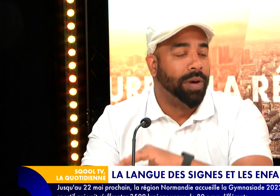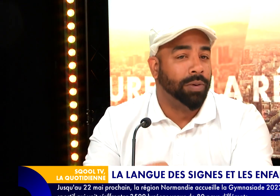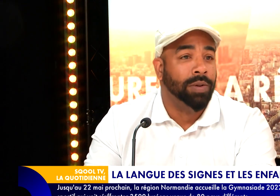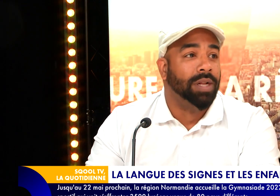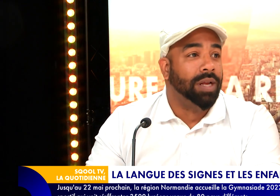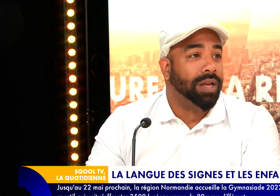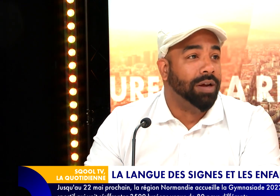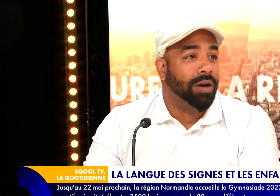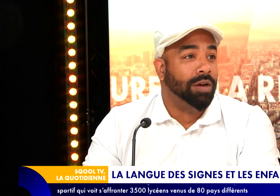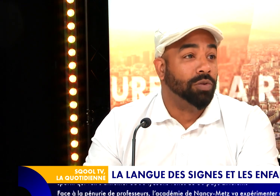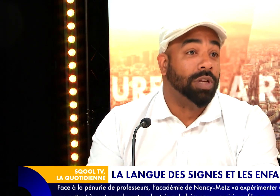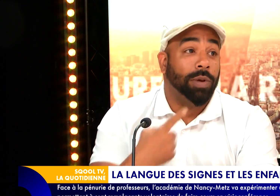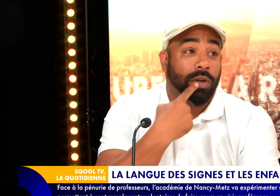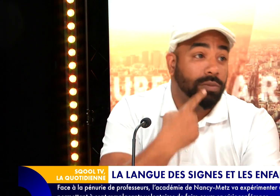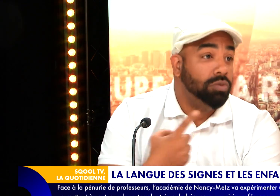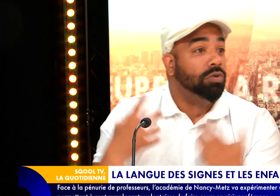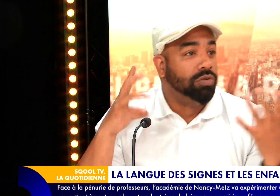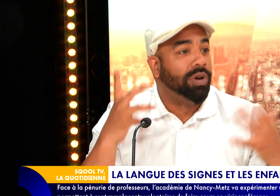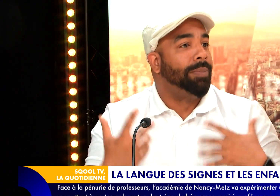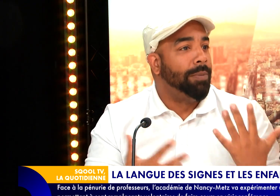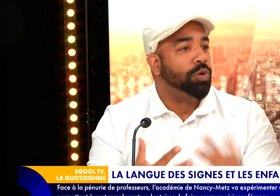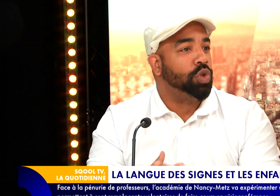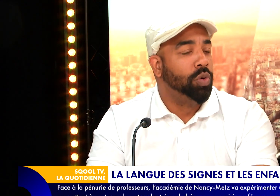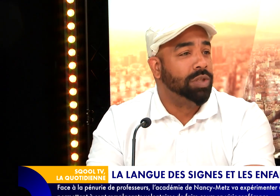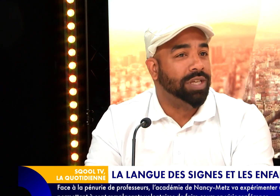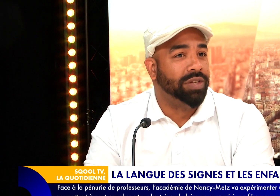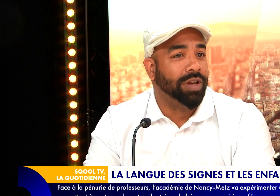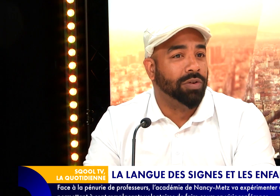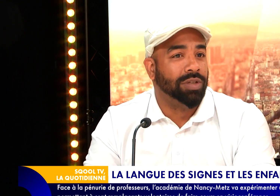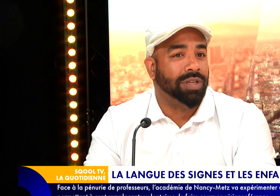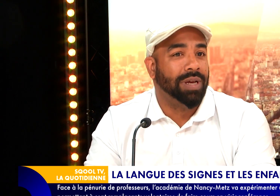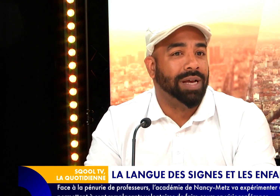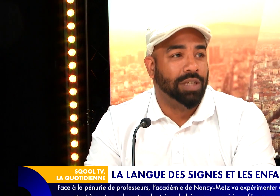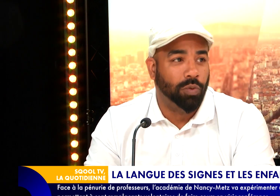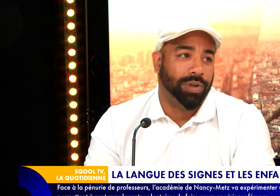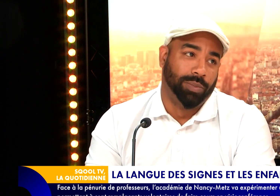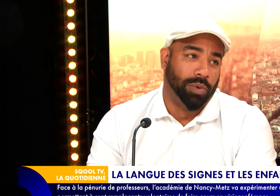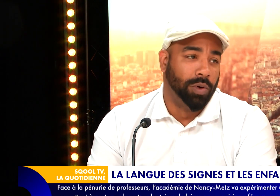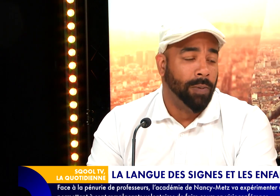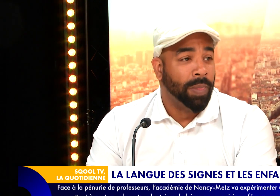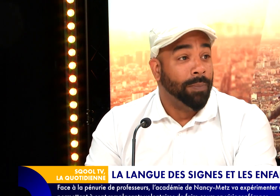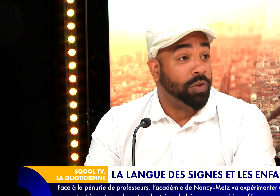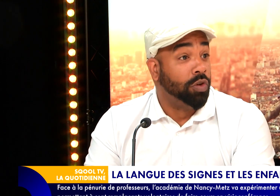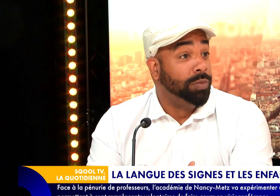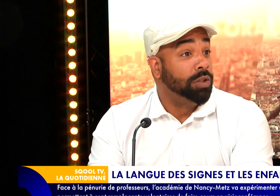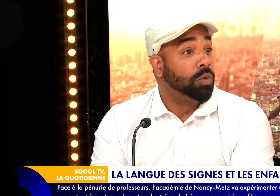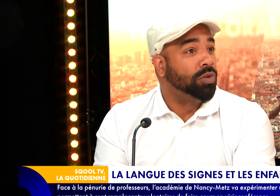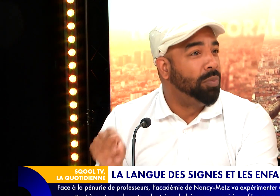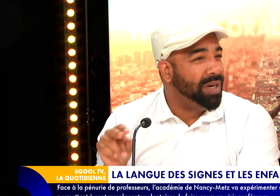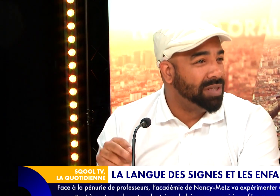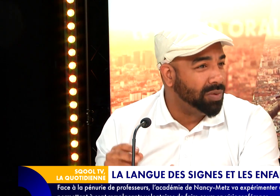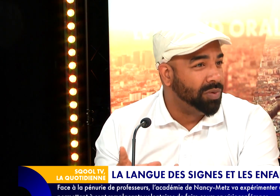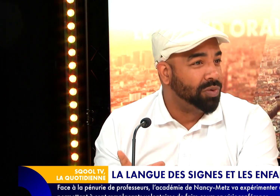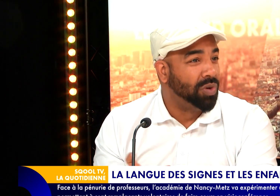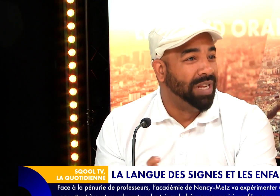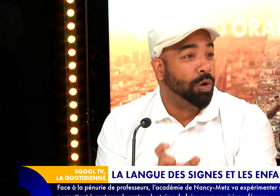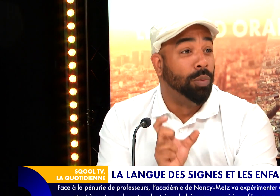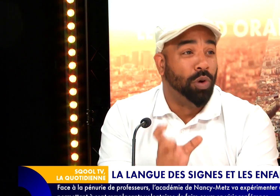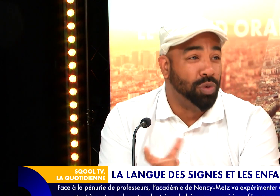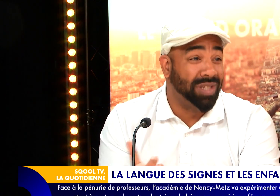pardon. Et donc les mains dans la bouche, voilà pas mal de choses. Et c'est vrai que c'était assez compliqué pour eux, parce que comme ils disent, on n'entend pas les sons. Donc les reproduire,